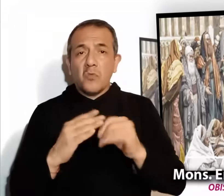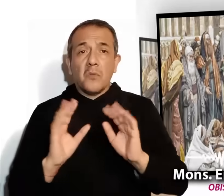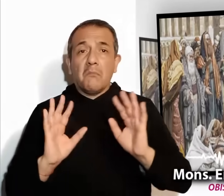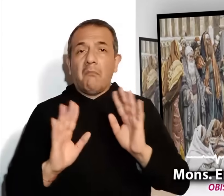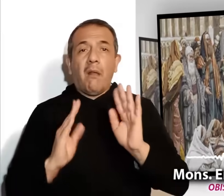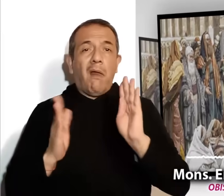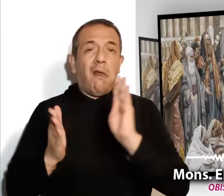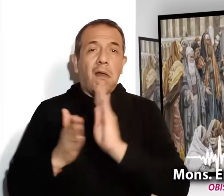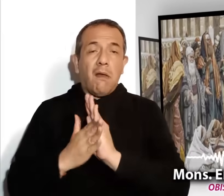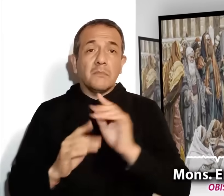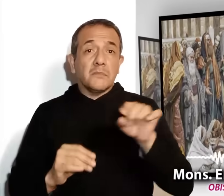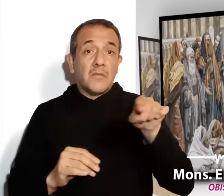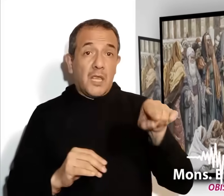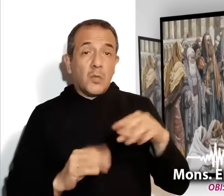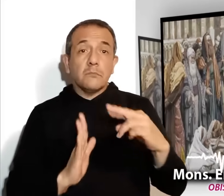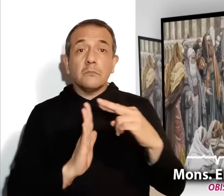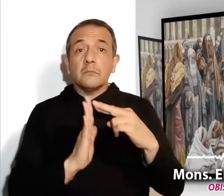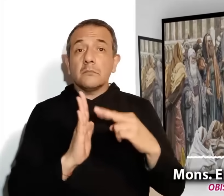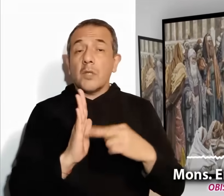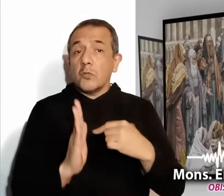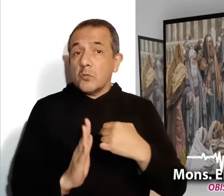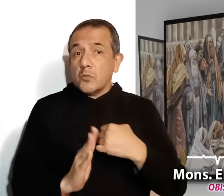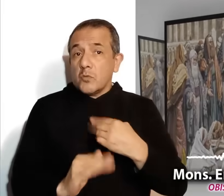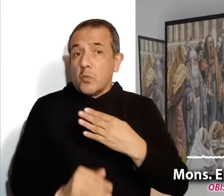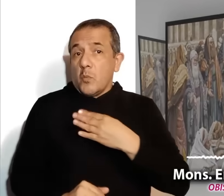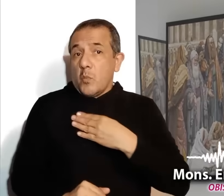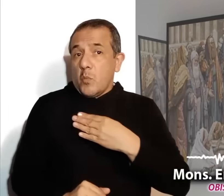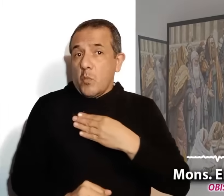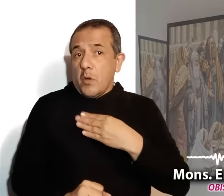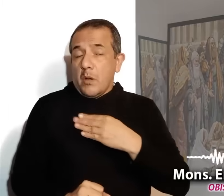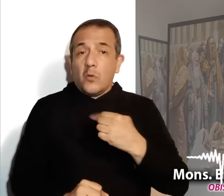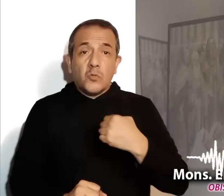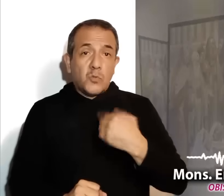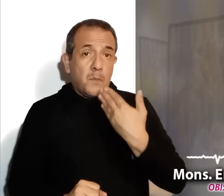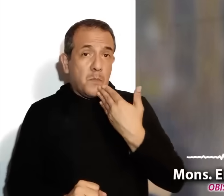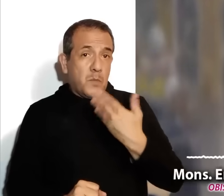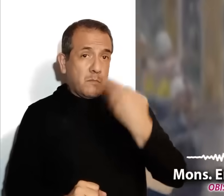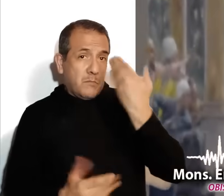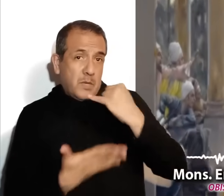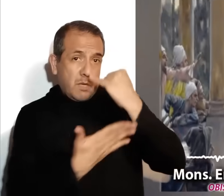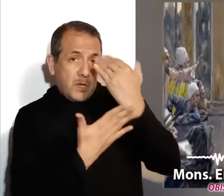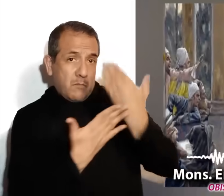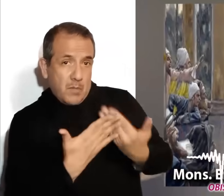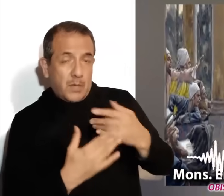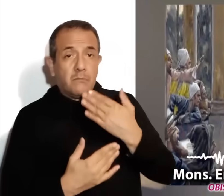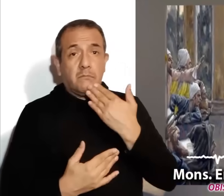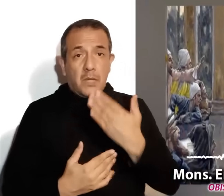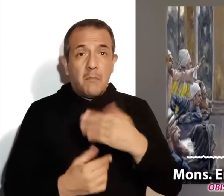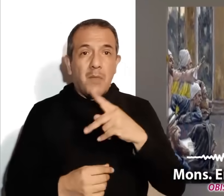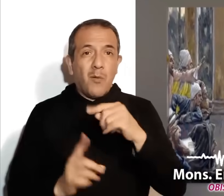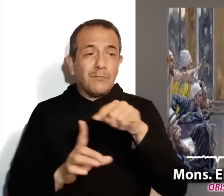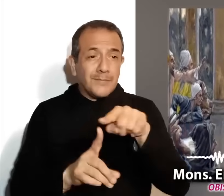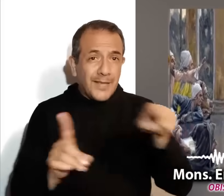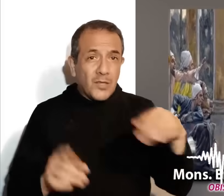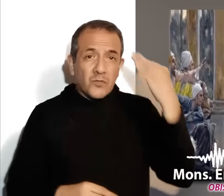corazón. Cumplir con normas, aparecer como bueno, son sus preocupaciones, pero descuidan lo